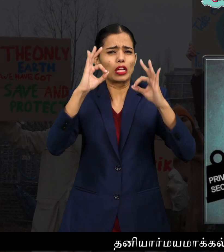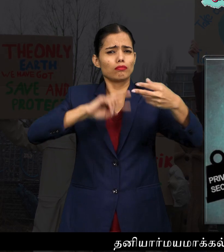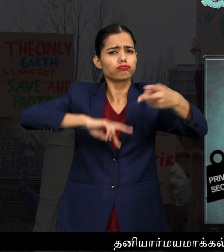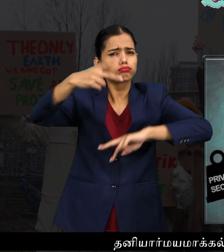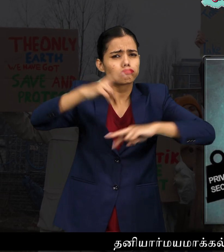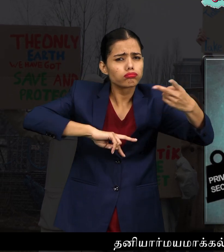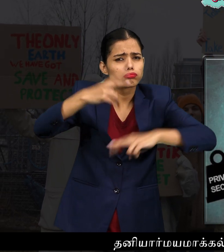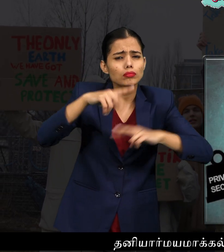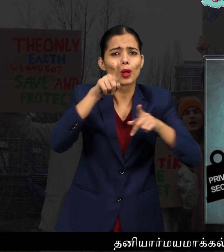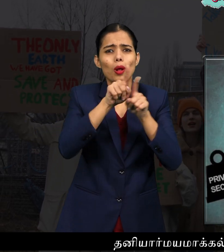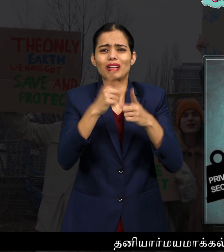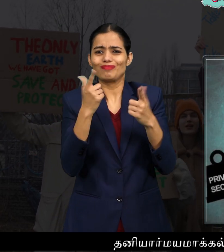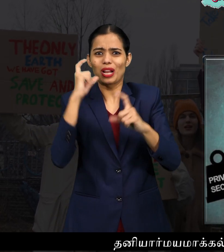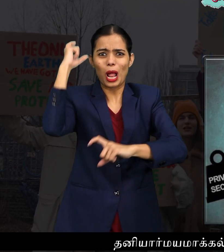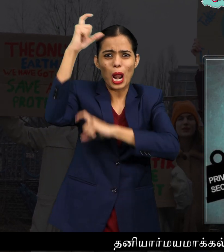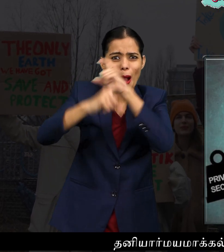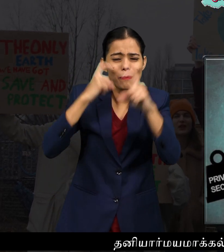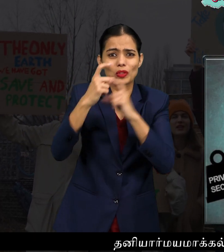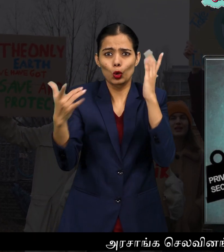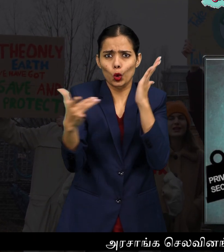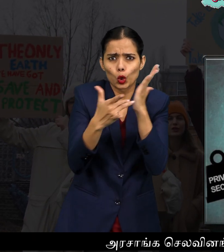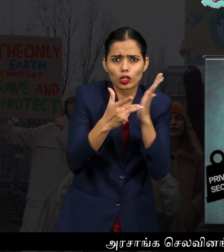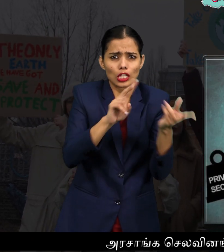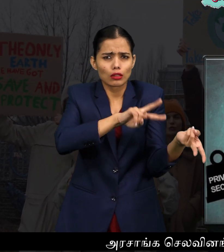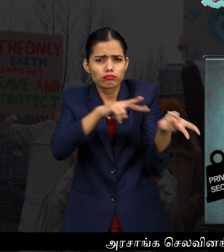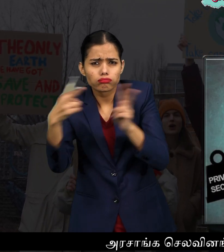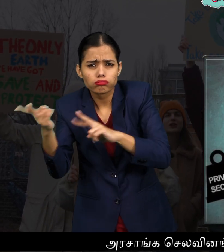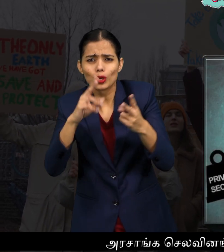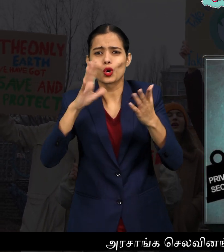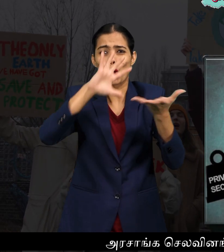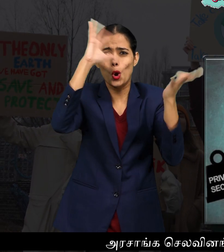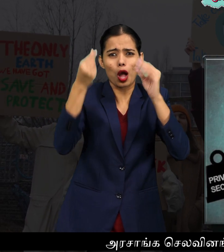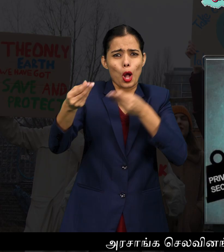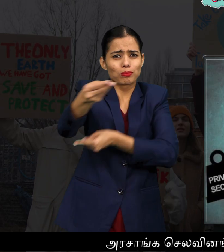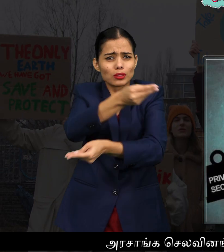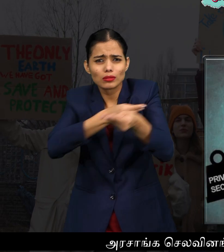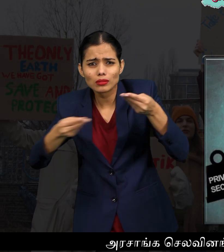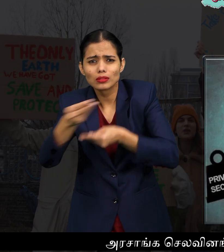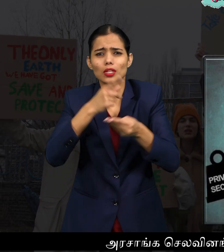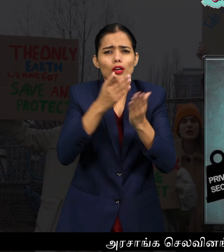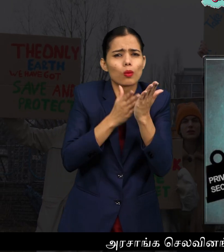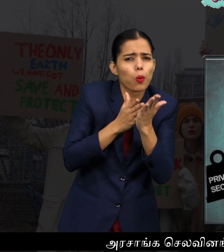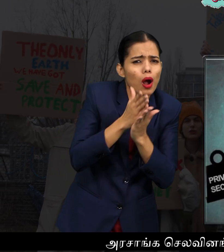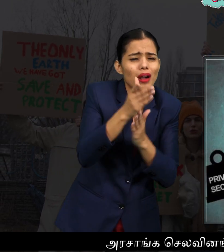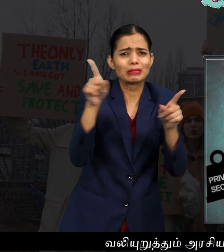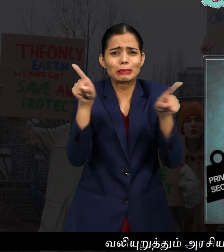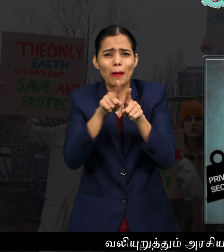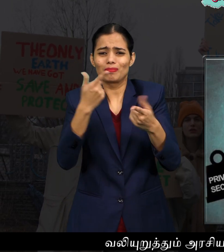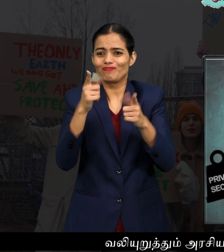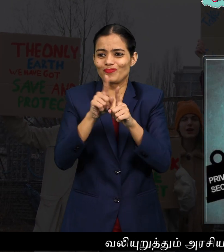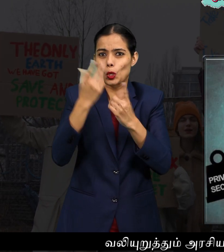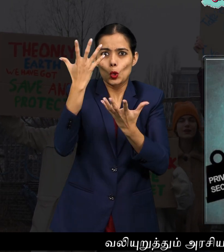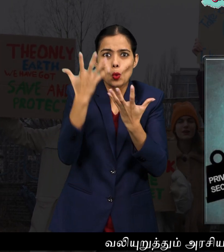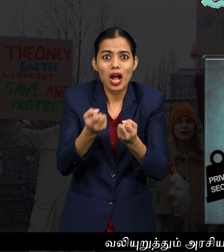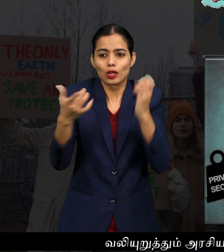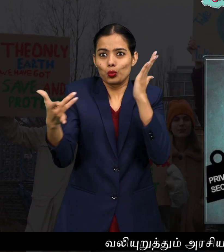தனியார்மயமாக்கல் மூலம் உலகமயமாக்கல் மற்றும் அரசாங்க செலவினங்களை குறைத்தல் ஆகியவற்றை